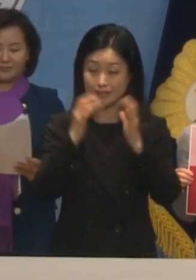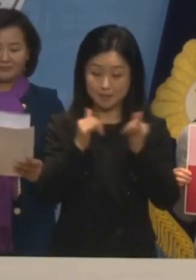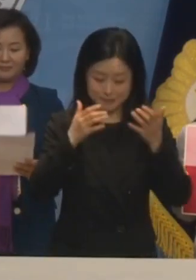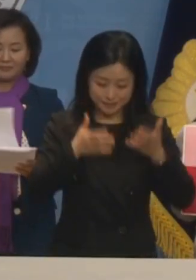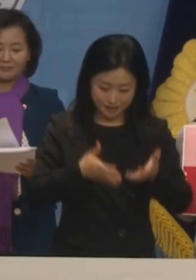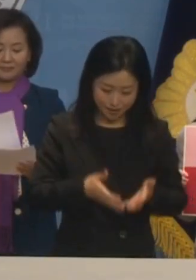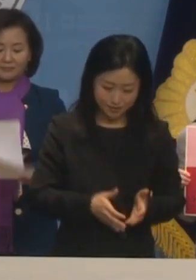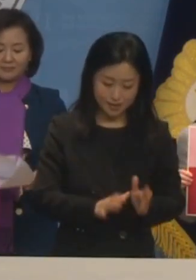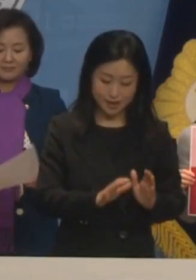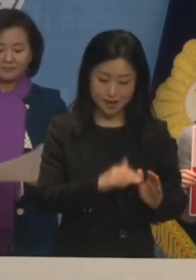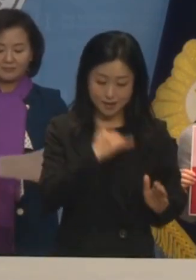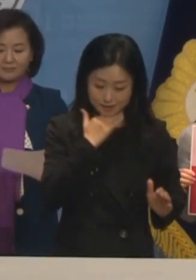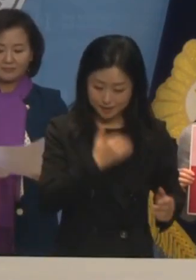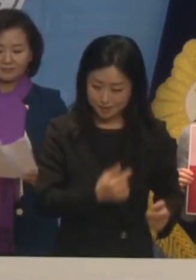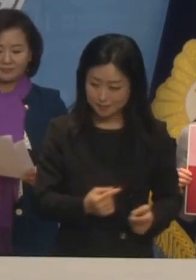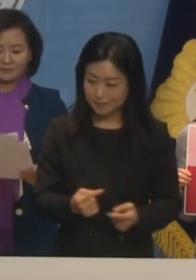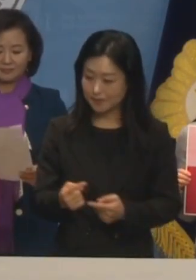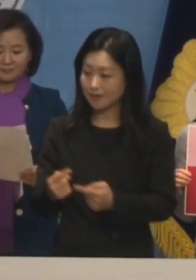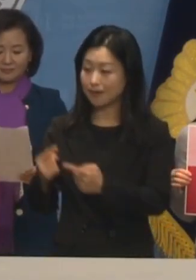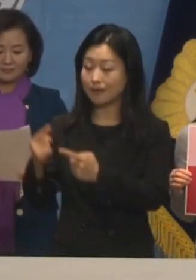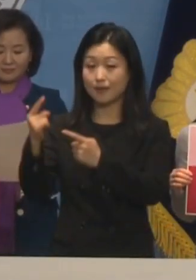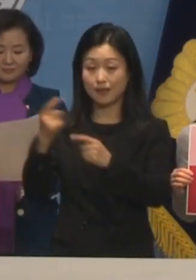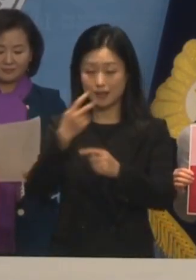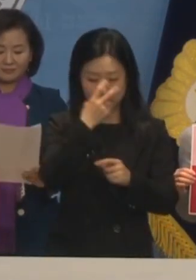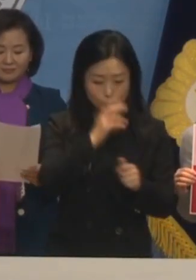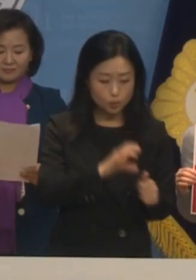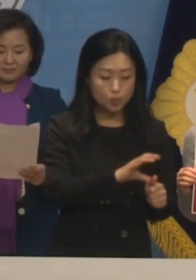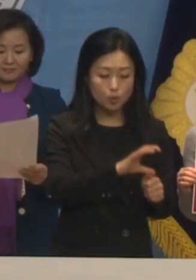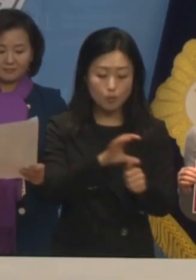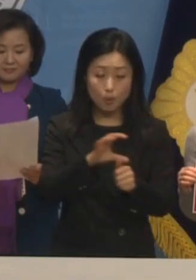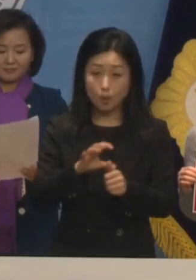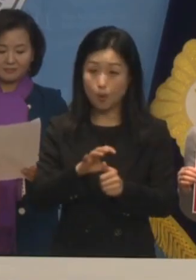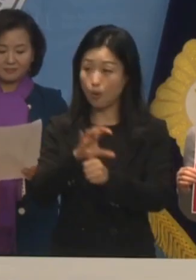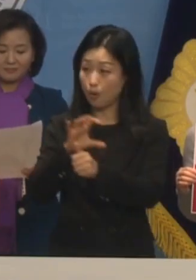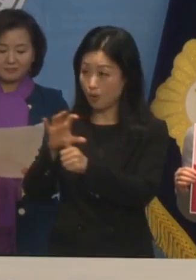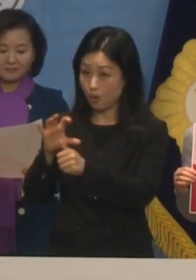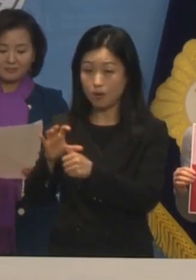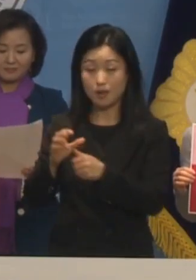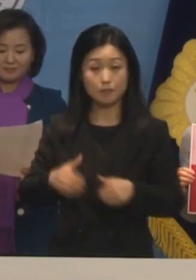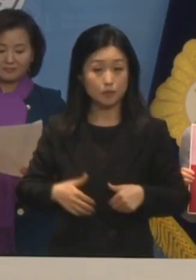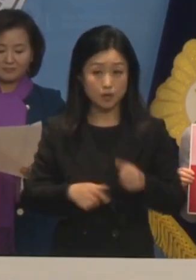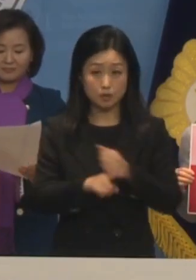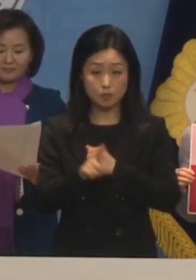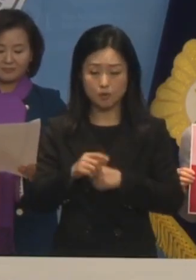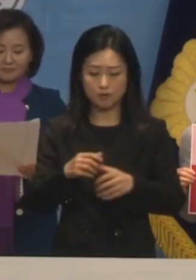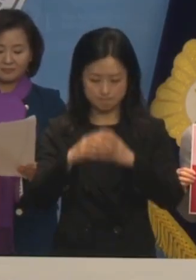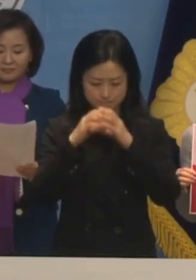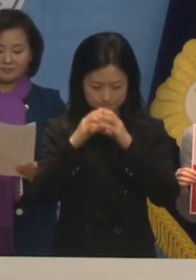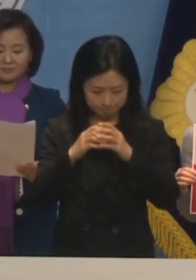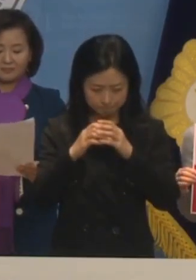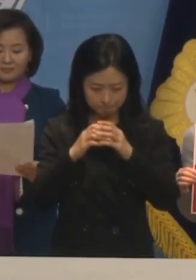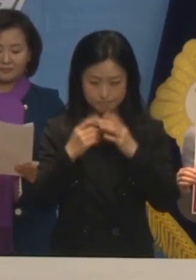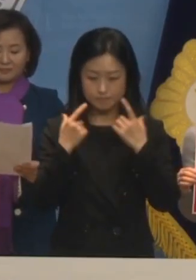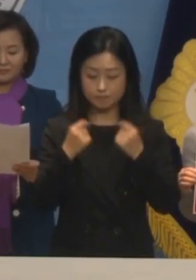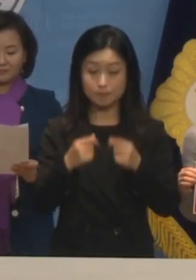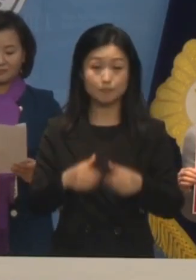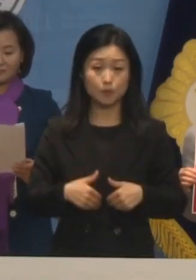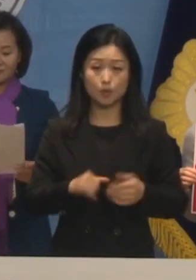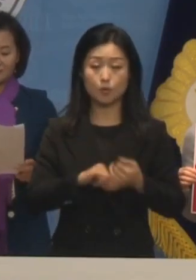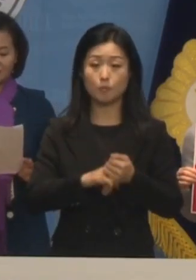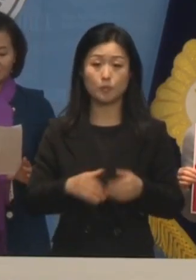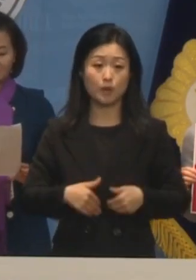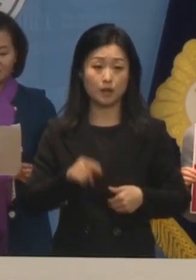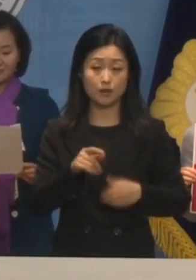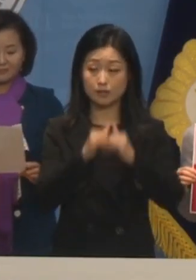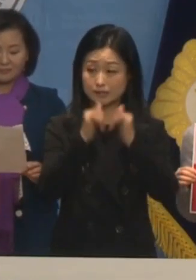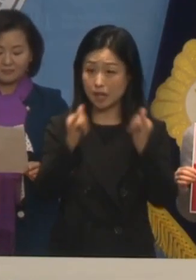생존하며 생을 마감할 때까지 지속적으로 존엄성을 유지하기 위한 필수 요소입니다. 더구나